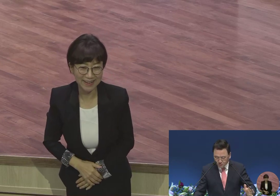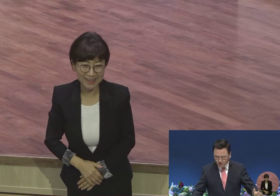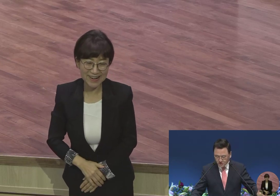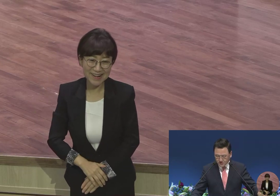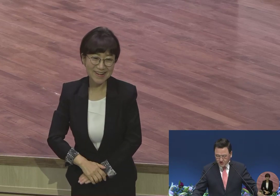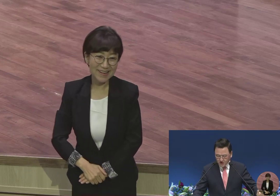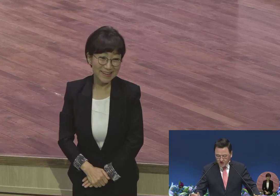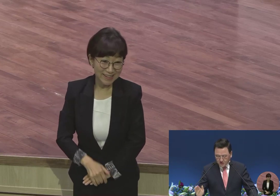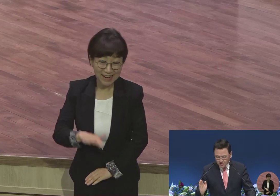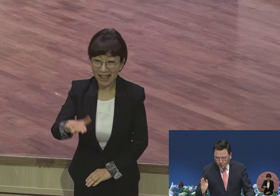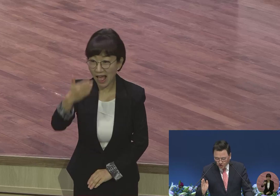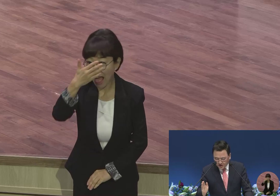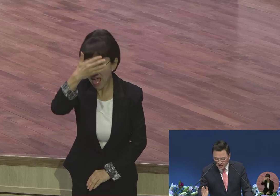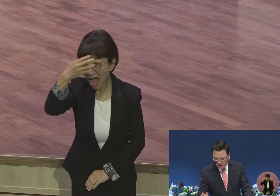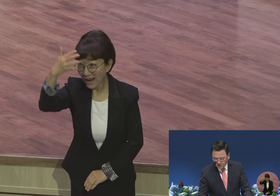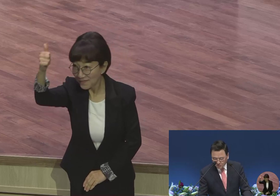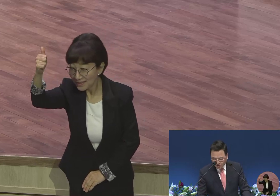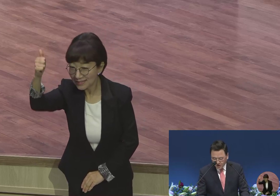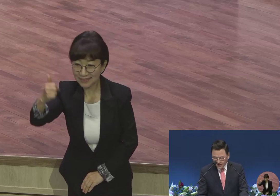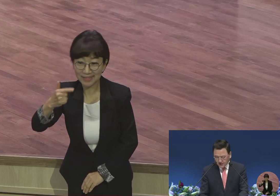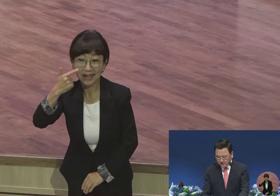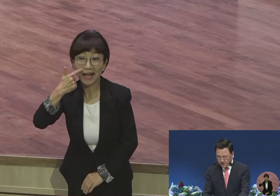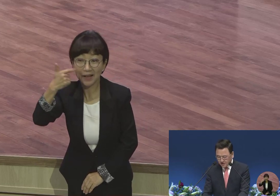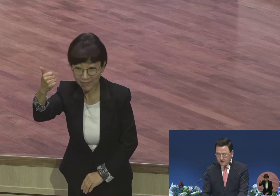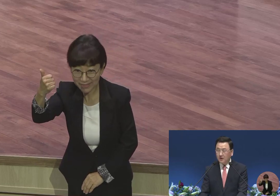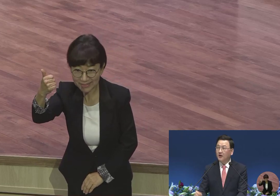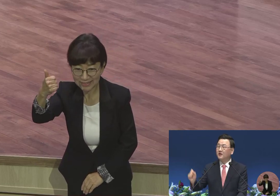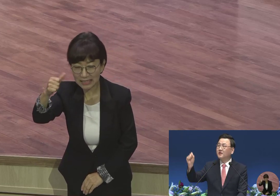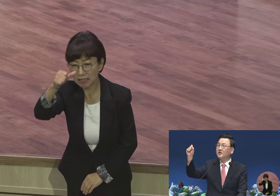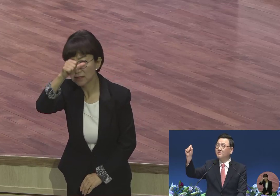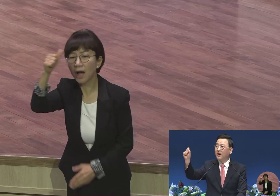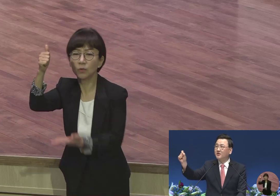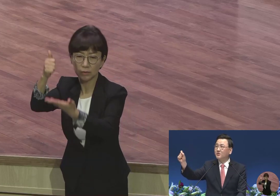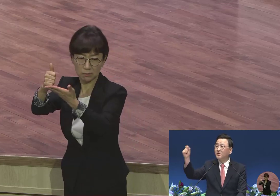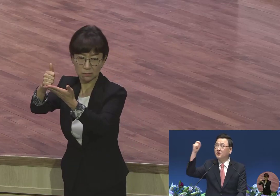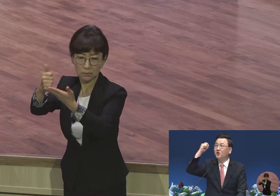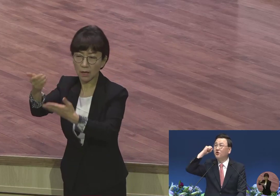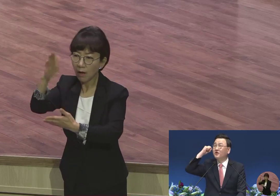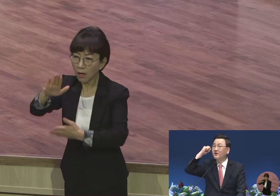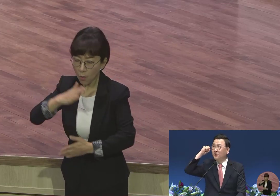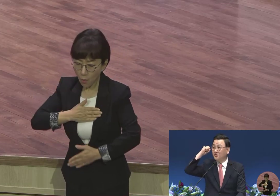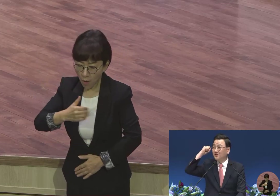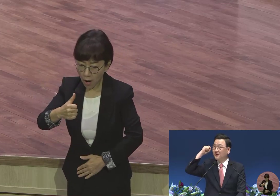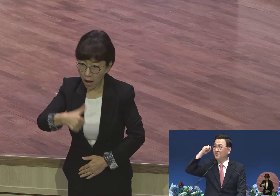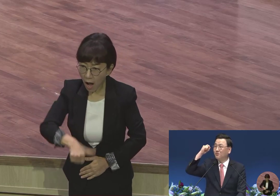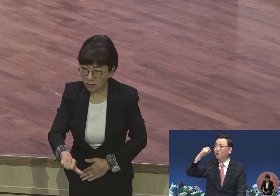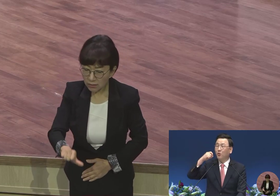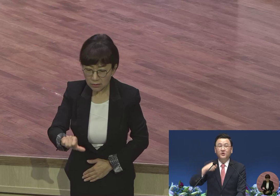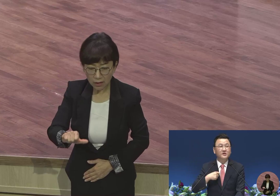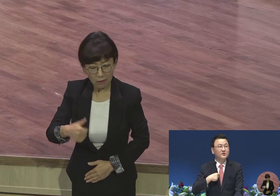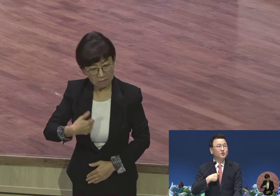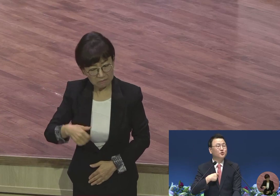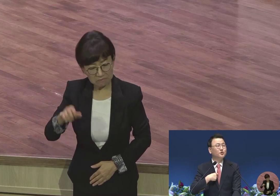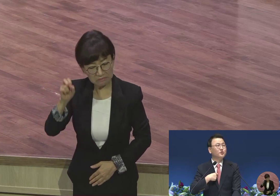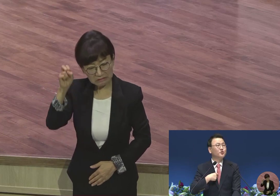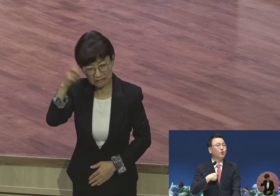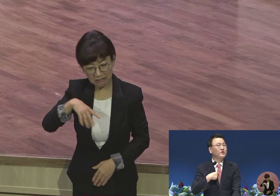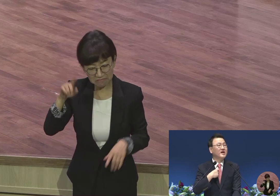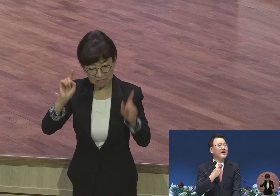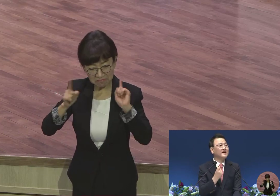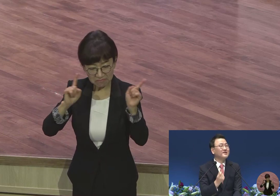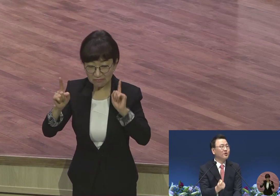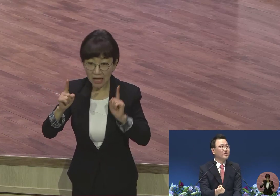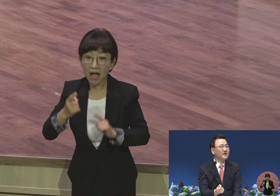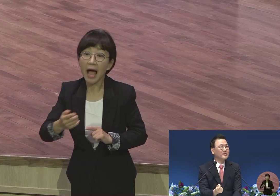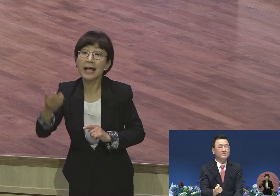다 무너졌어. 근데 졸지 않았다는 건 뭘 얘기하냐면 그 말씀이 들렸다는 거거든요. 본인은